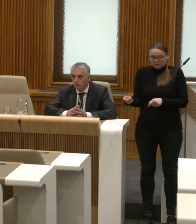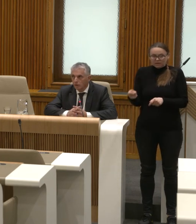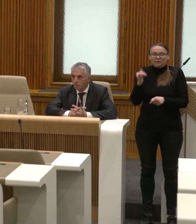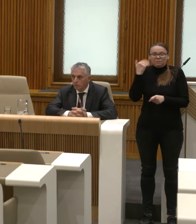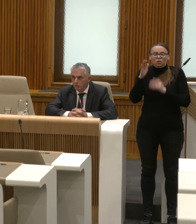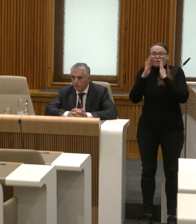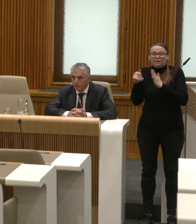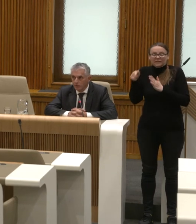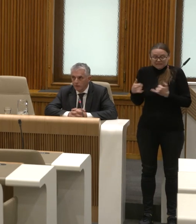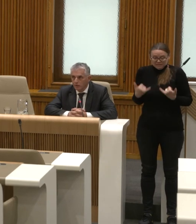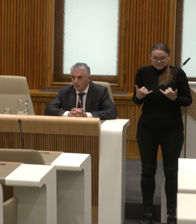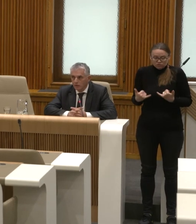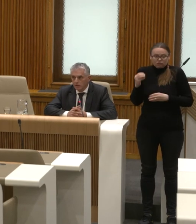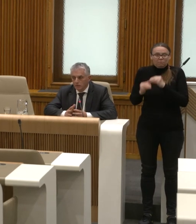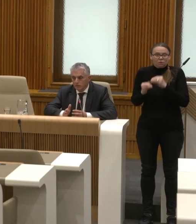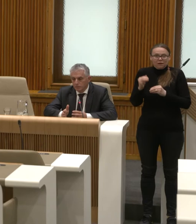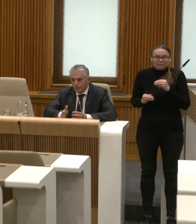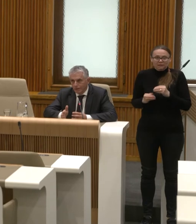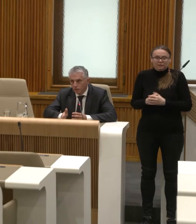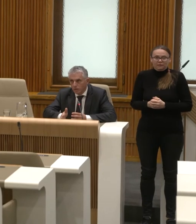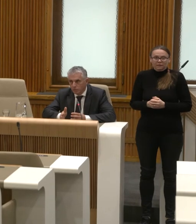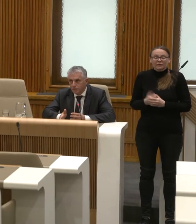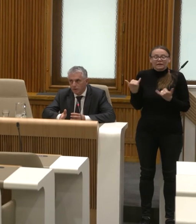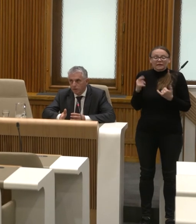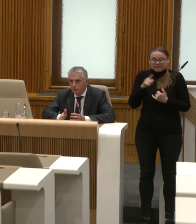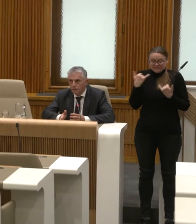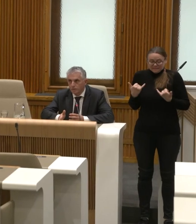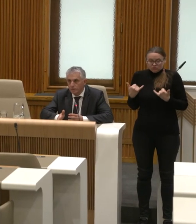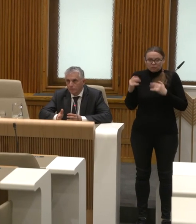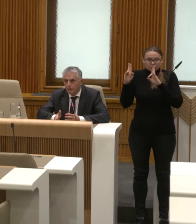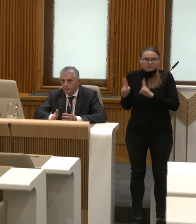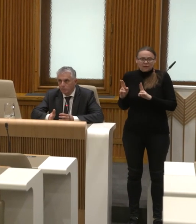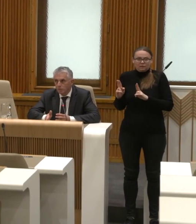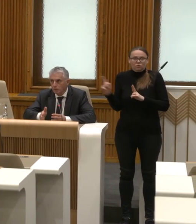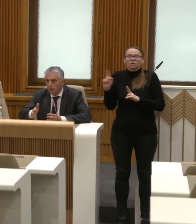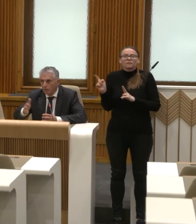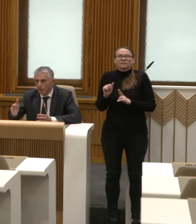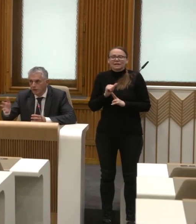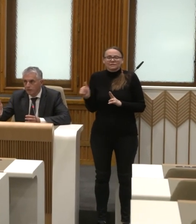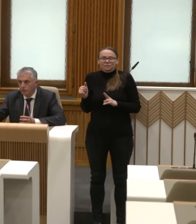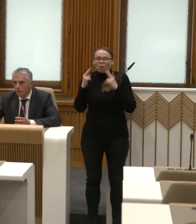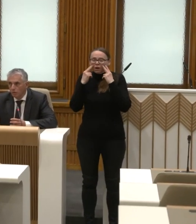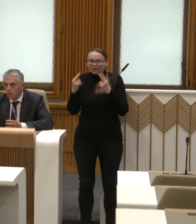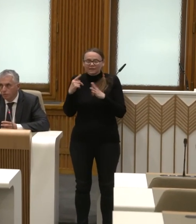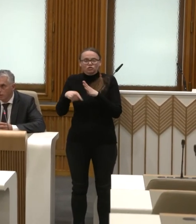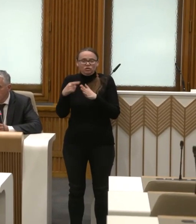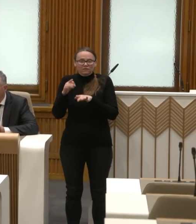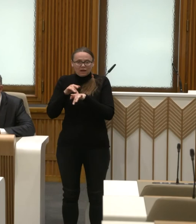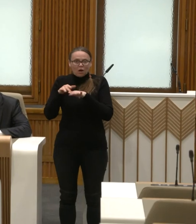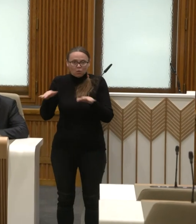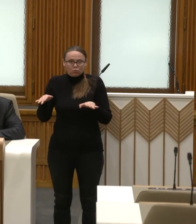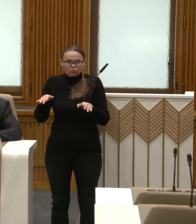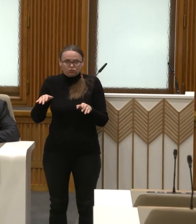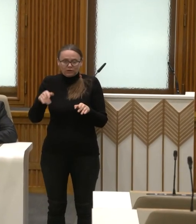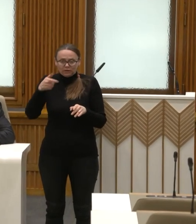tej aktualni problematiki in trenutnemu stanju, seveda ne samo glede števila okuženih, ker